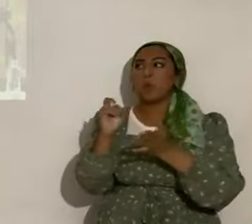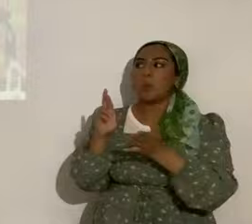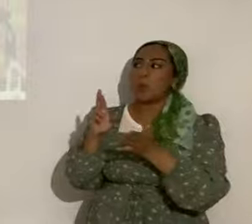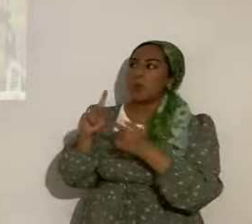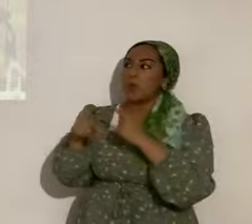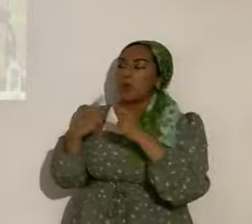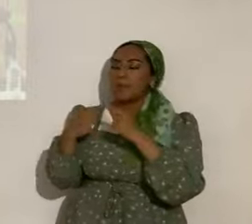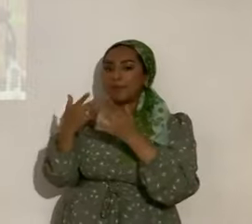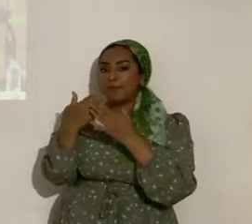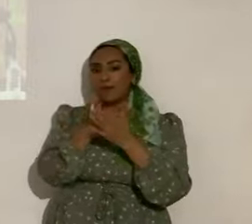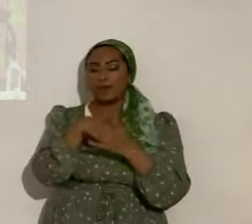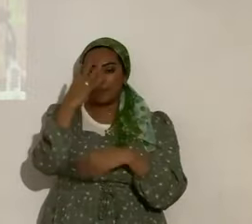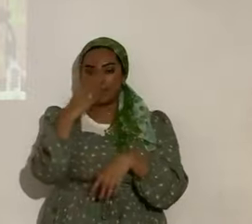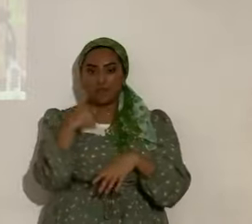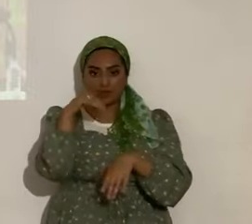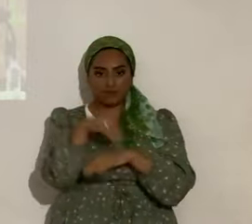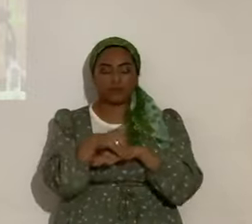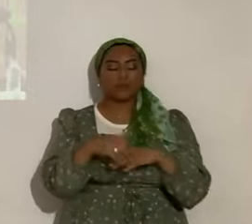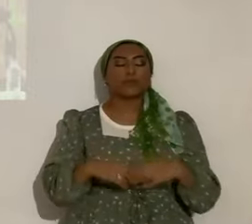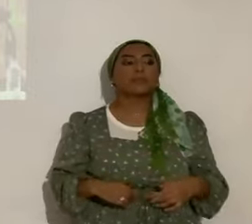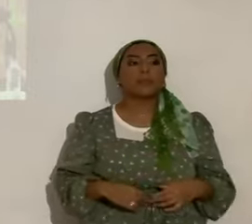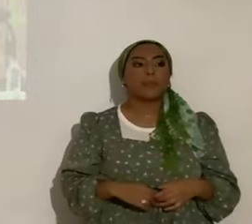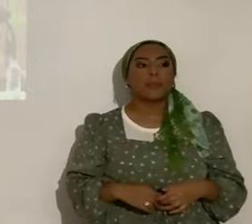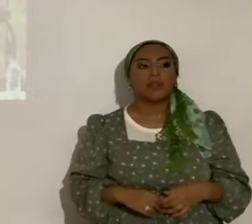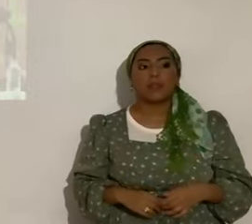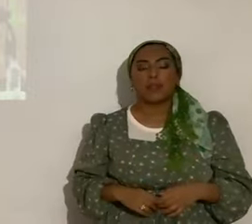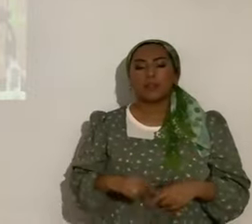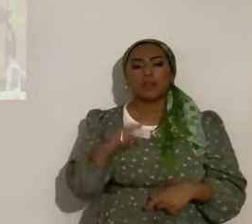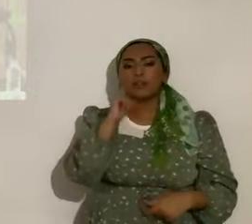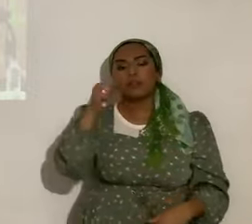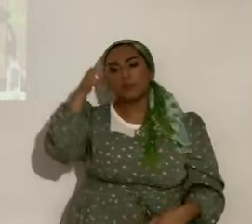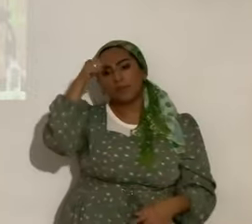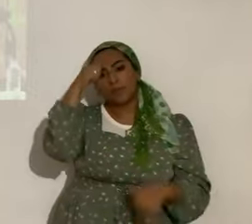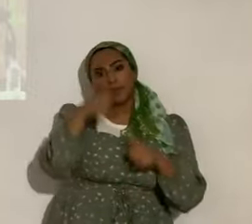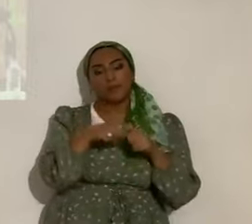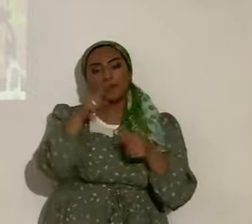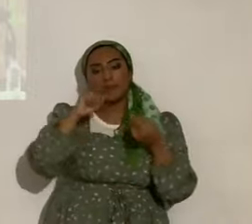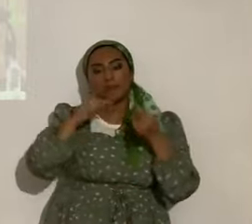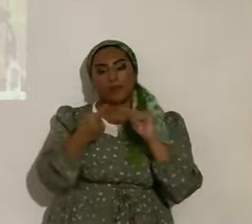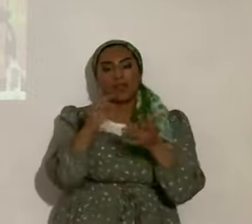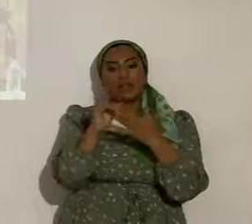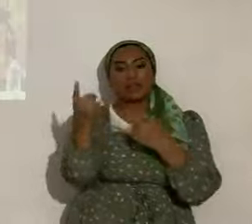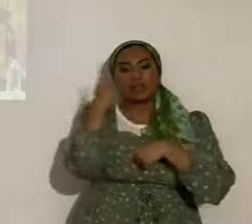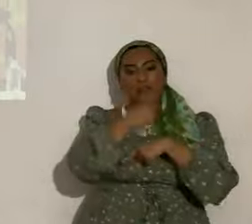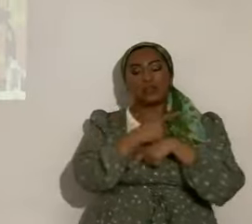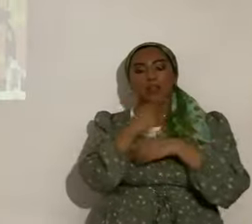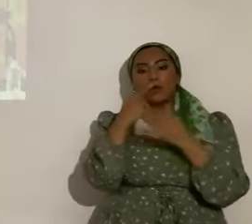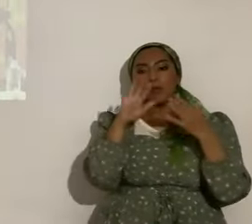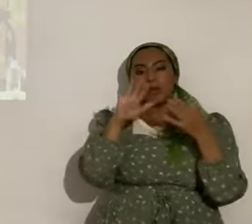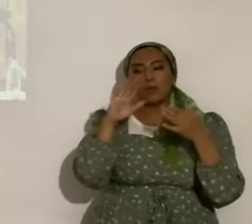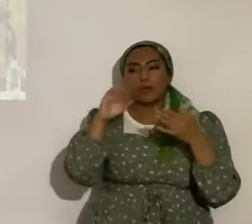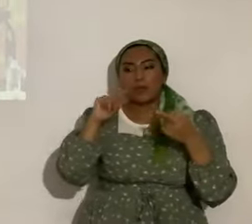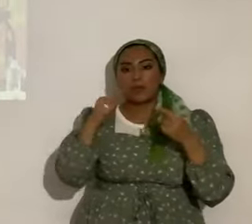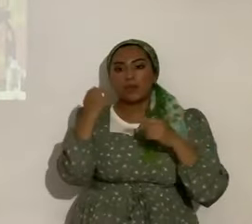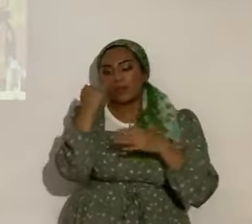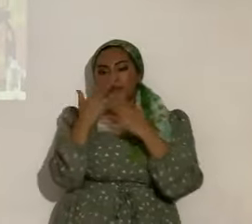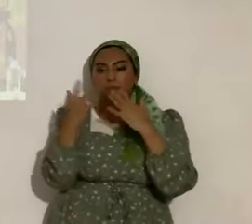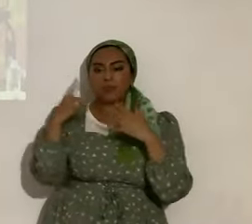ya cuando me voy a dormir en la noche. Entonces, no recuerdes lo que sufriste ese día, lo que sufriste. Si te